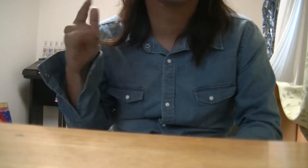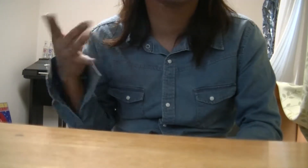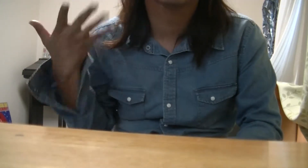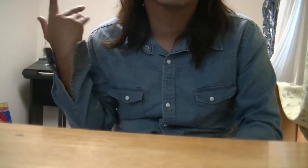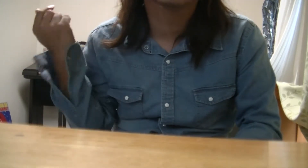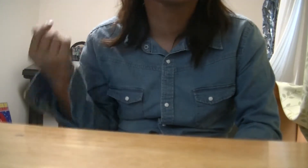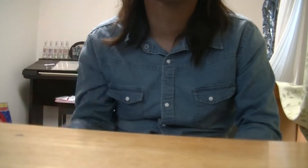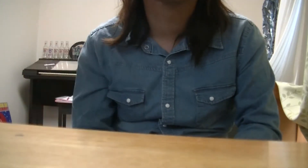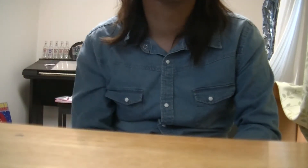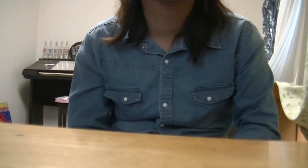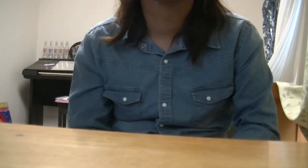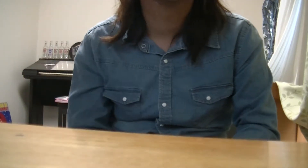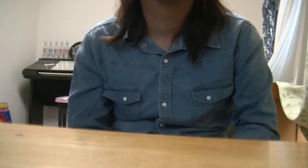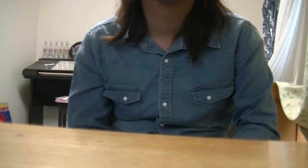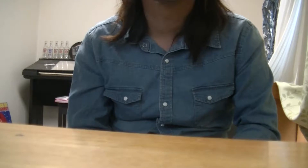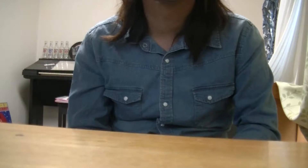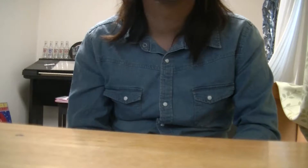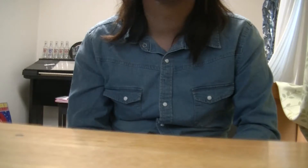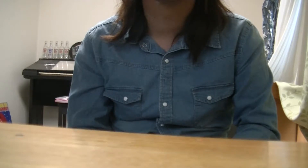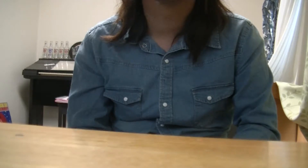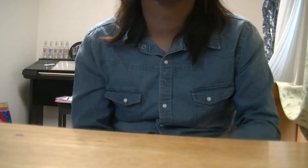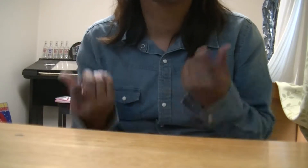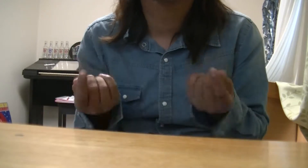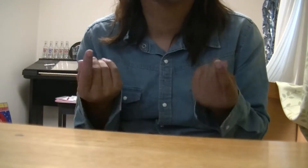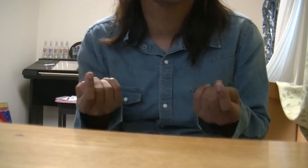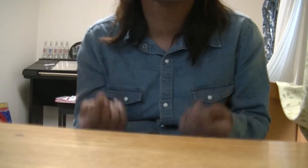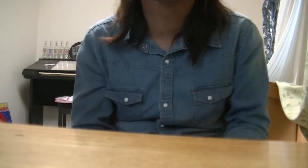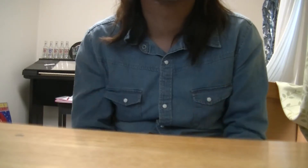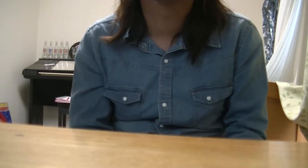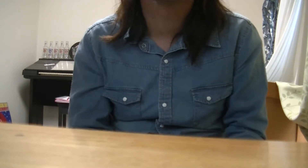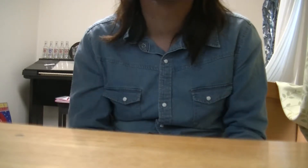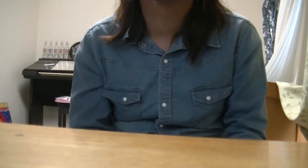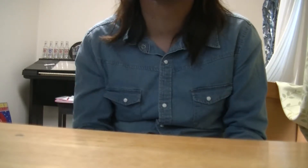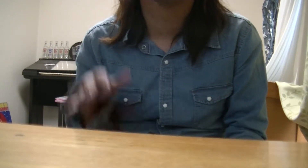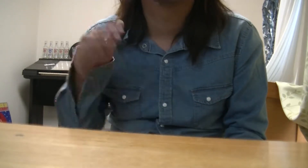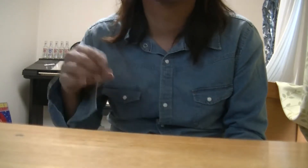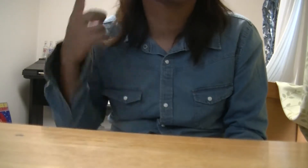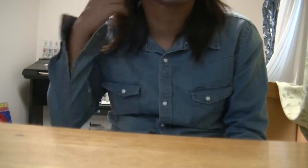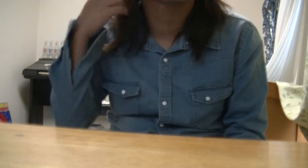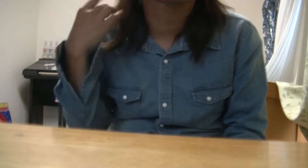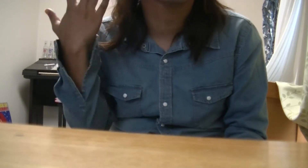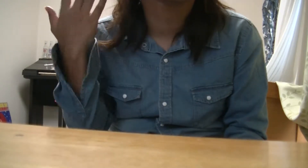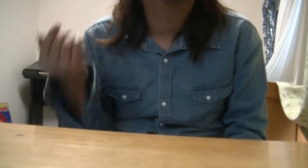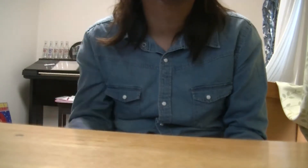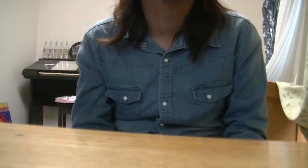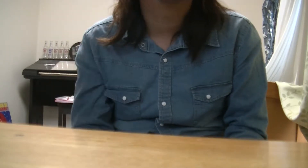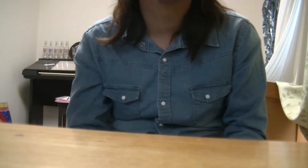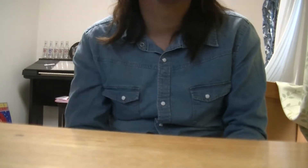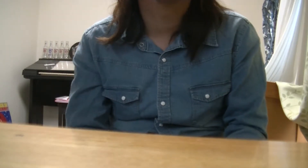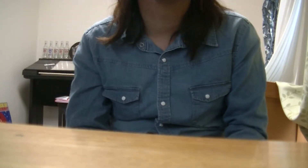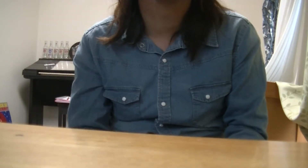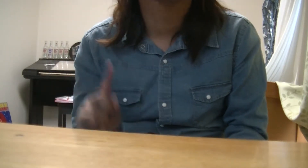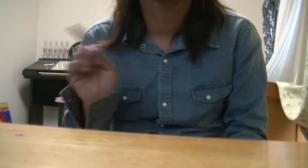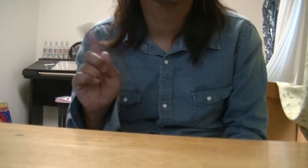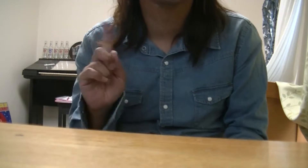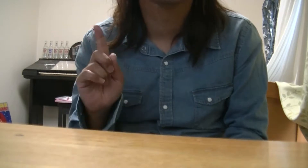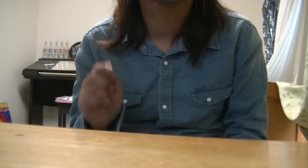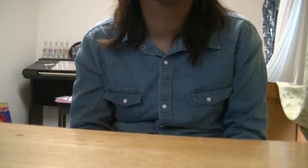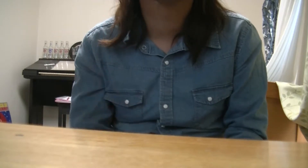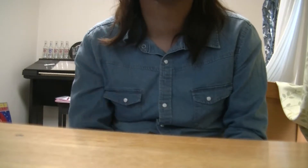よね。そうですよね。ほら、もう忘れかかってない。どうしてたの？例えば友